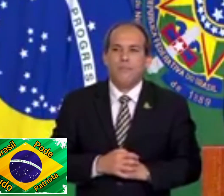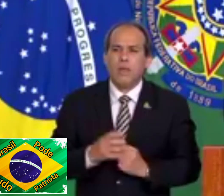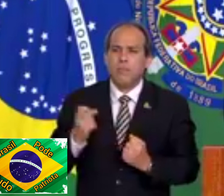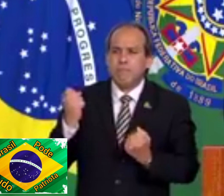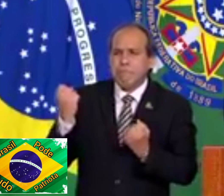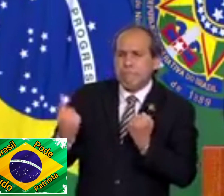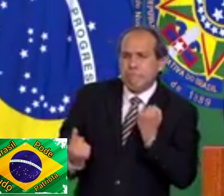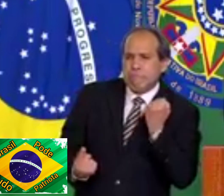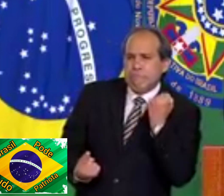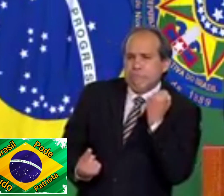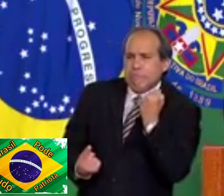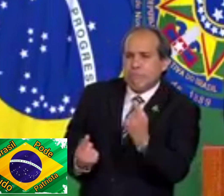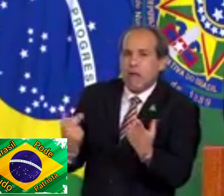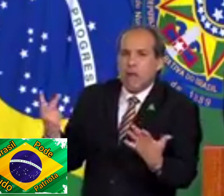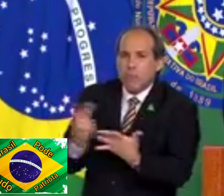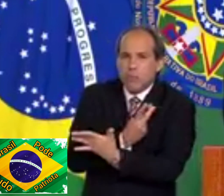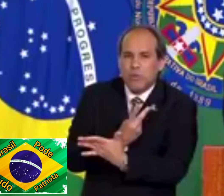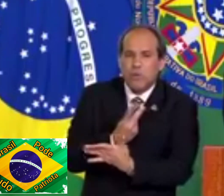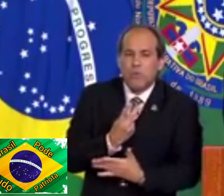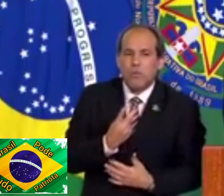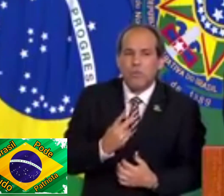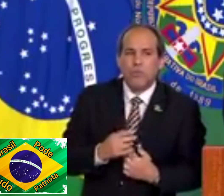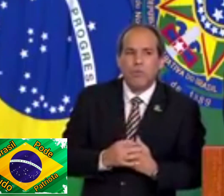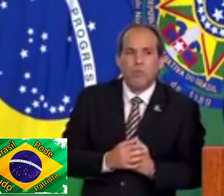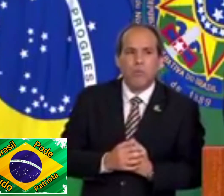que eu procurei